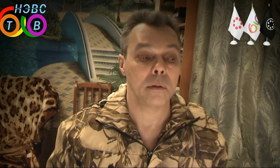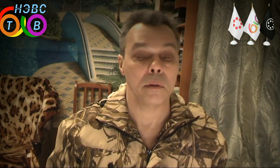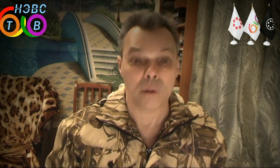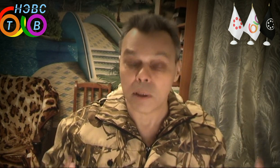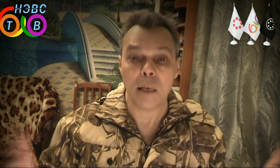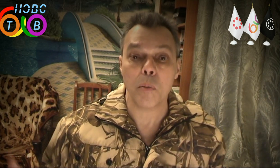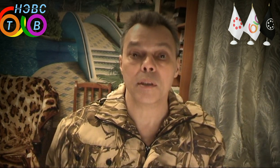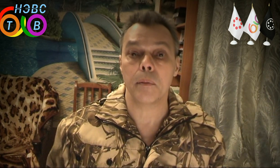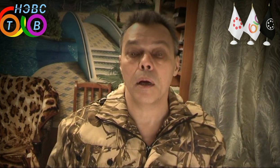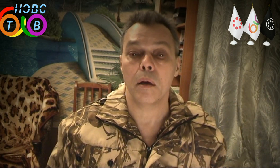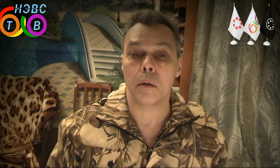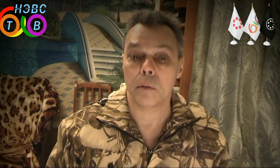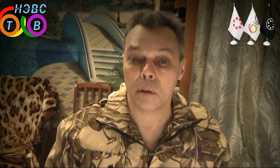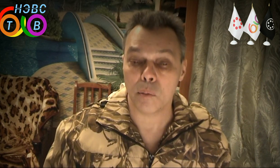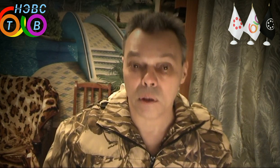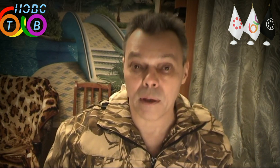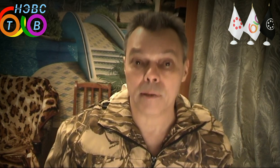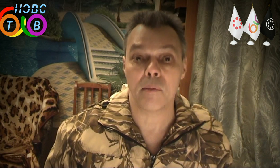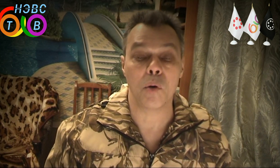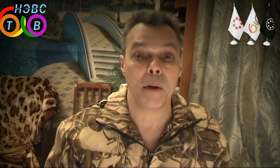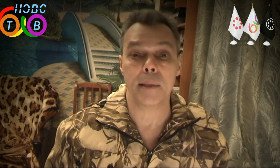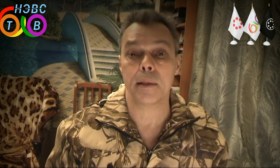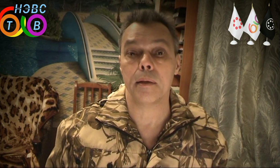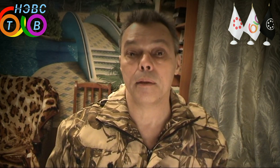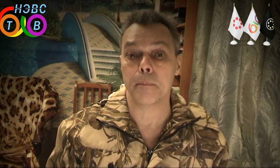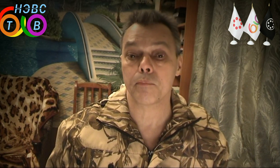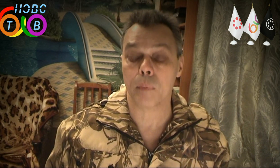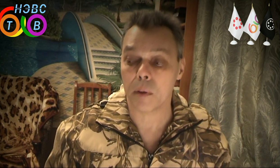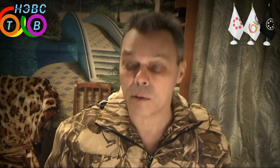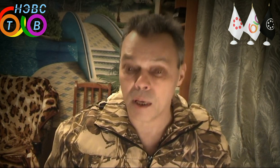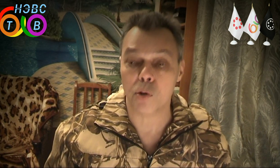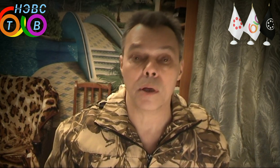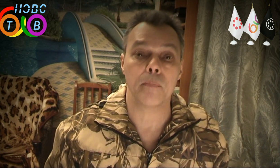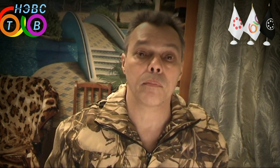И таким образом, им удавалось совокупляться, и девушка